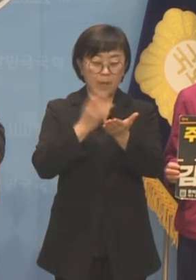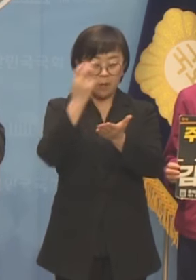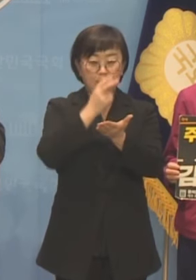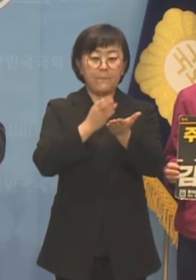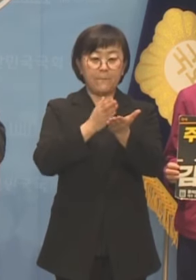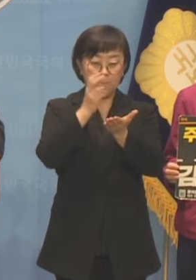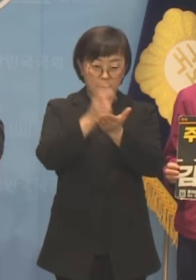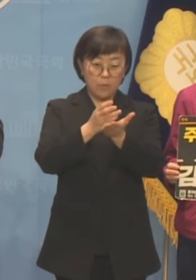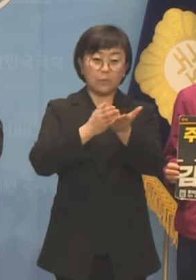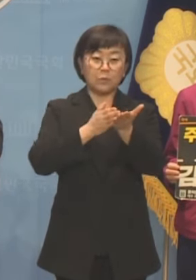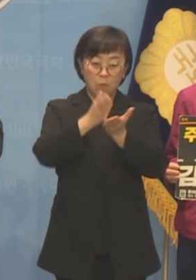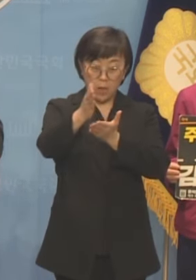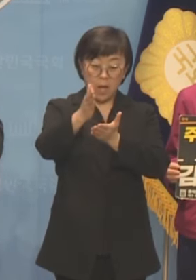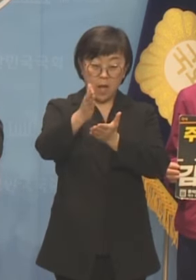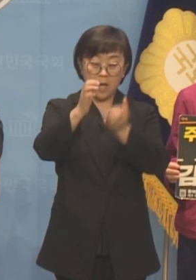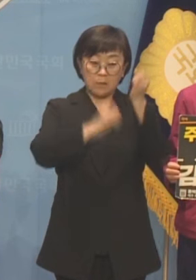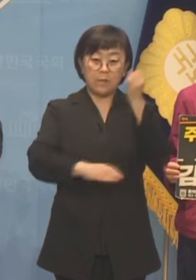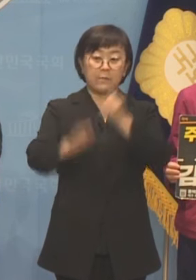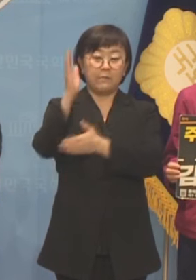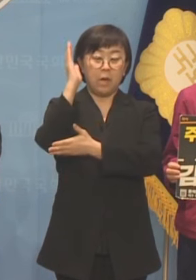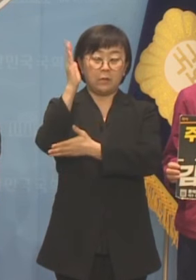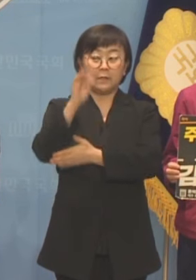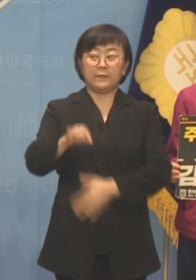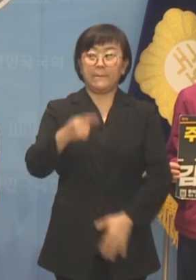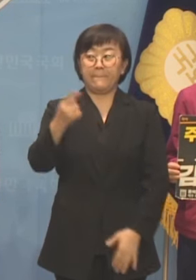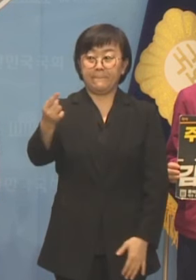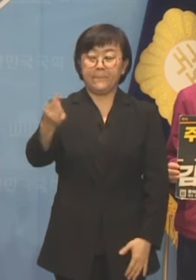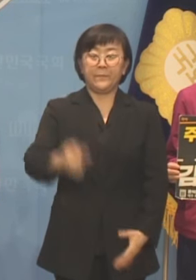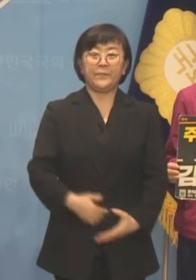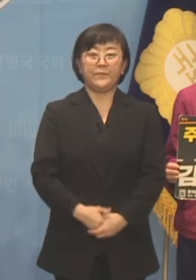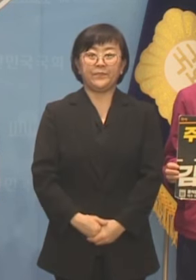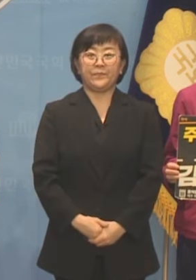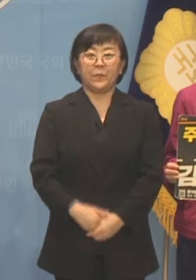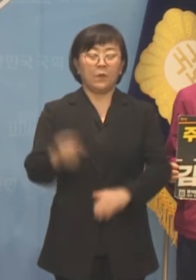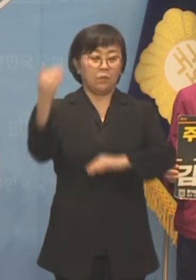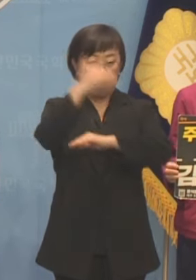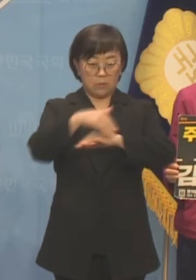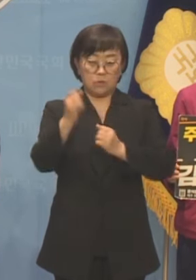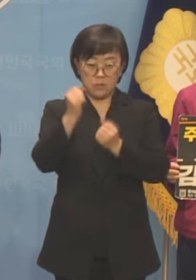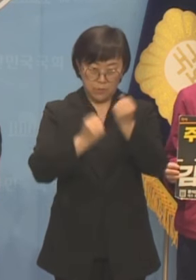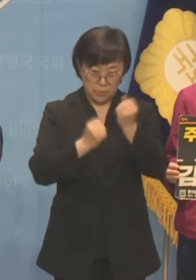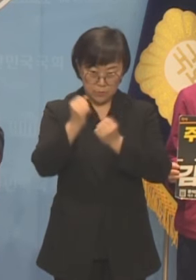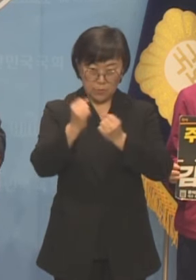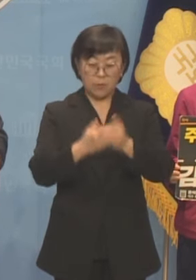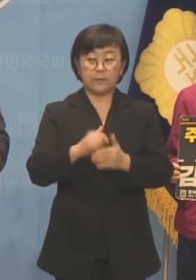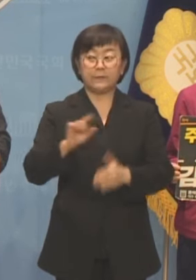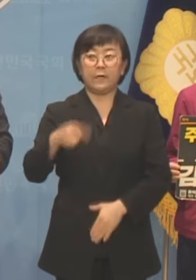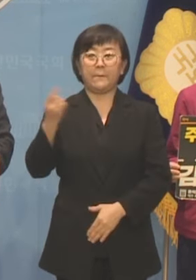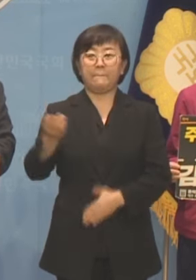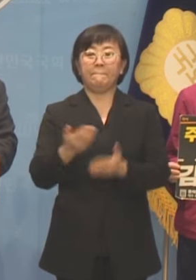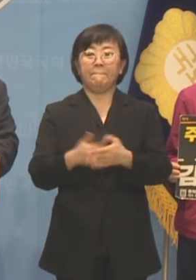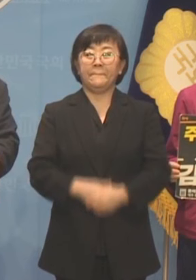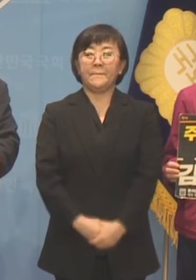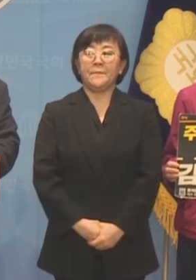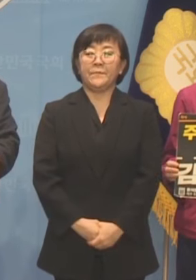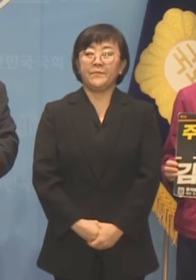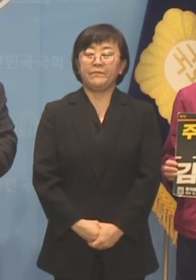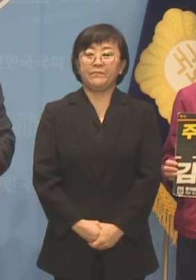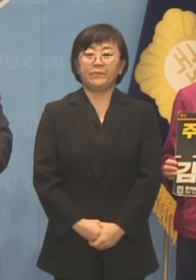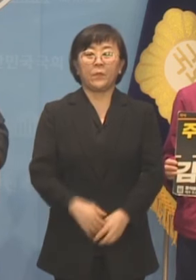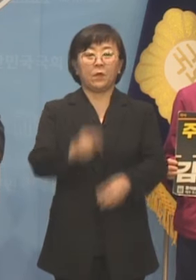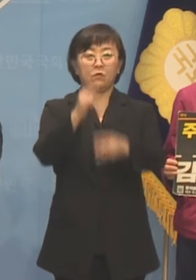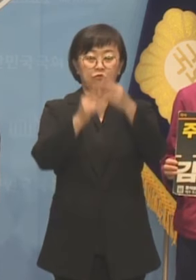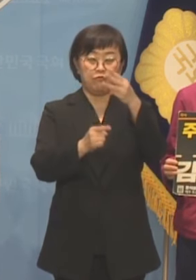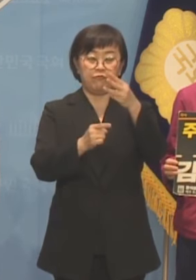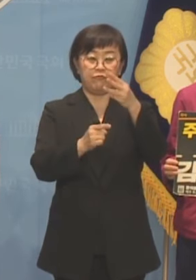오셨으니까 김 강님 말씀해 주시고 또 어 향후 계획도 말씀해 주시고 그리고 저희 어